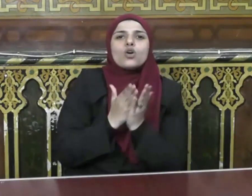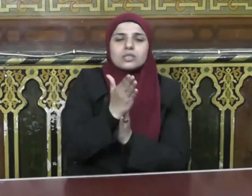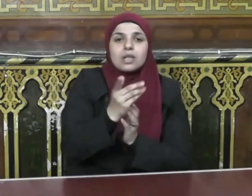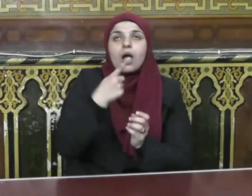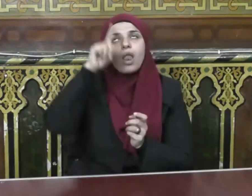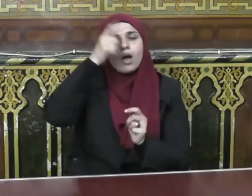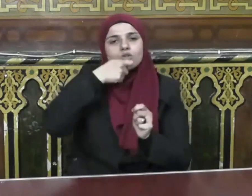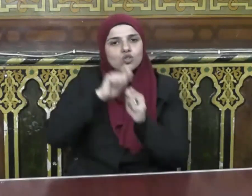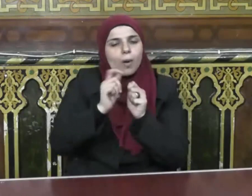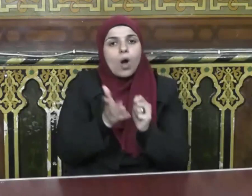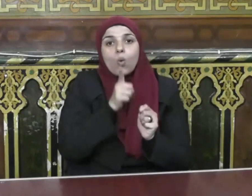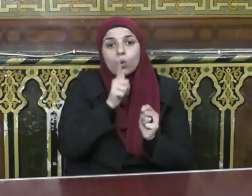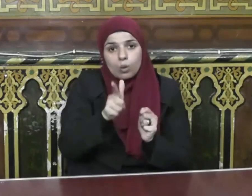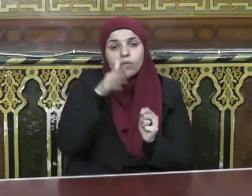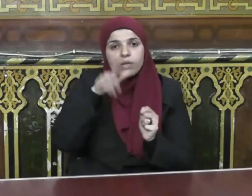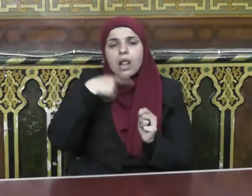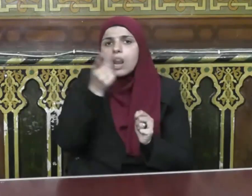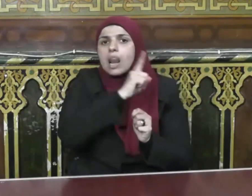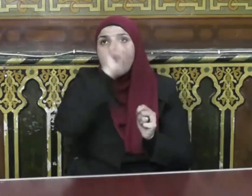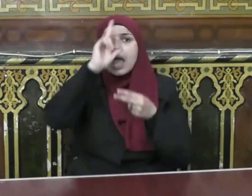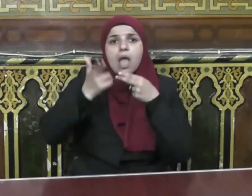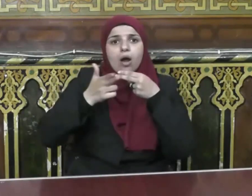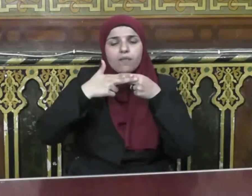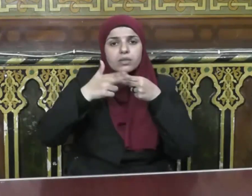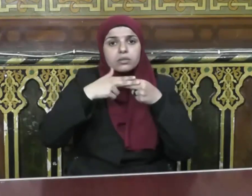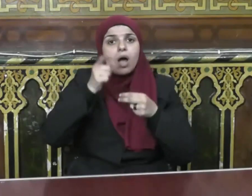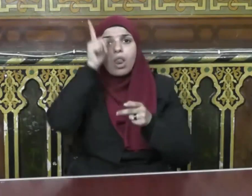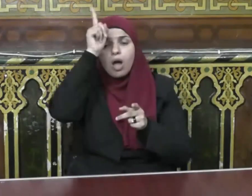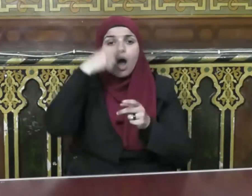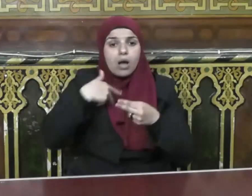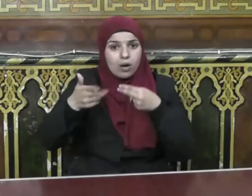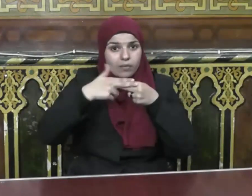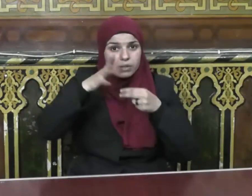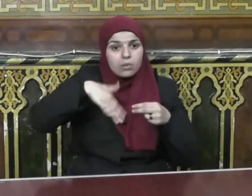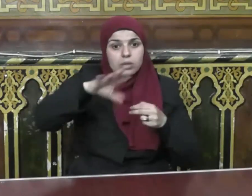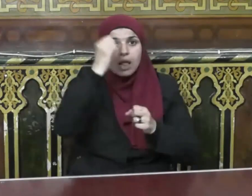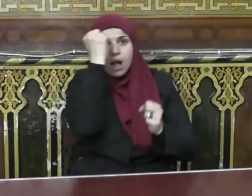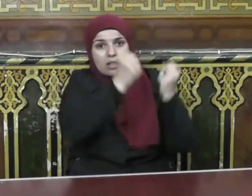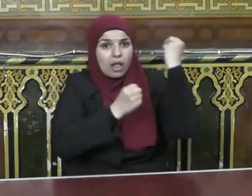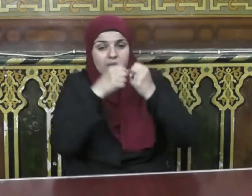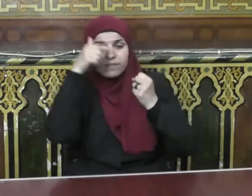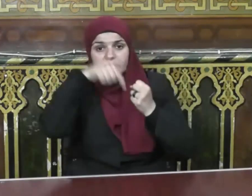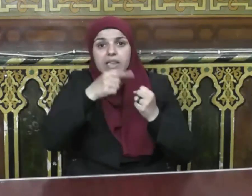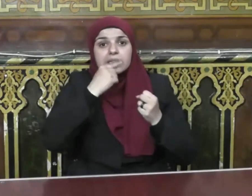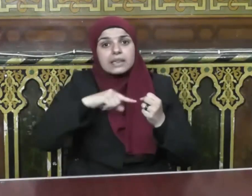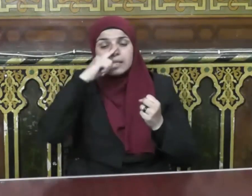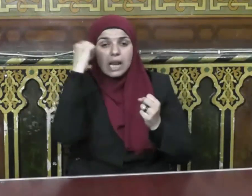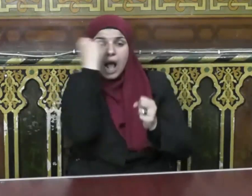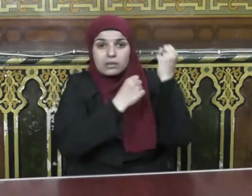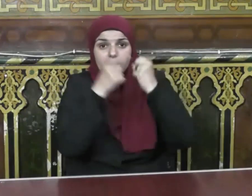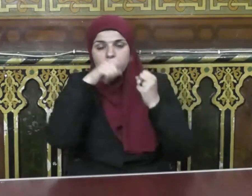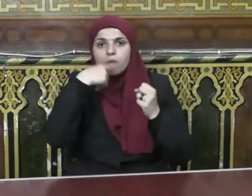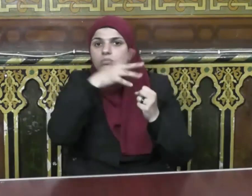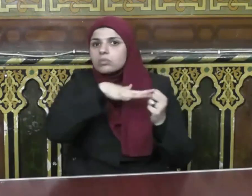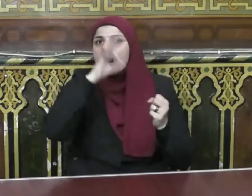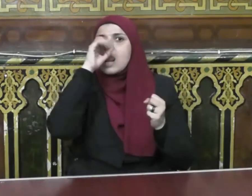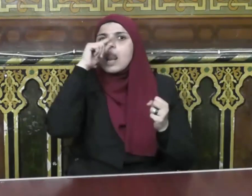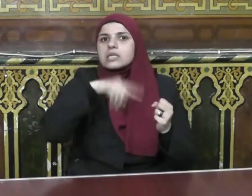سبحانه: لا ينهاكم الله عن الذين لم يقاتلوكم في الدين ولم يخرجوكم من